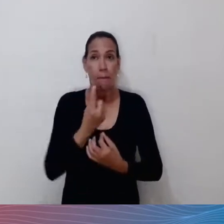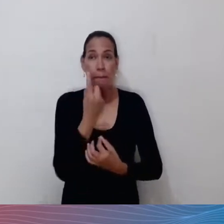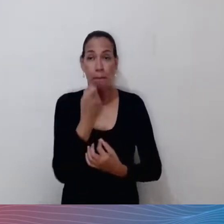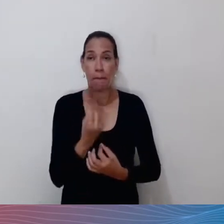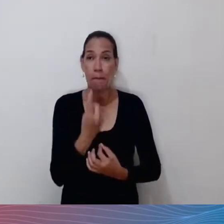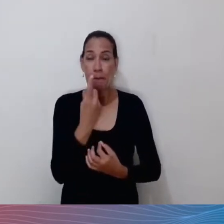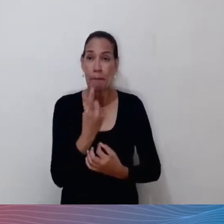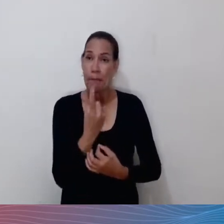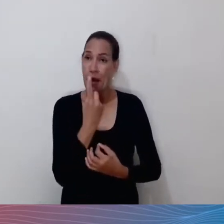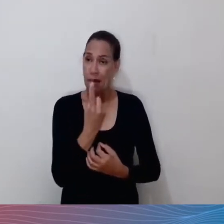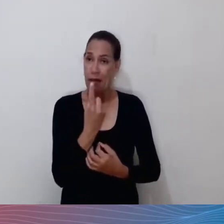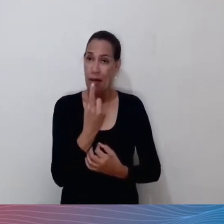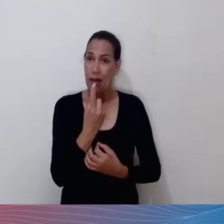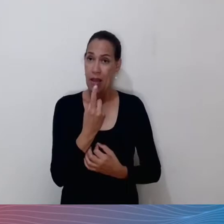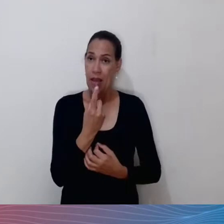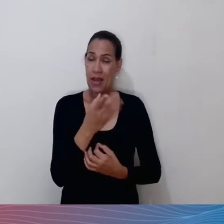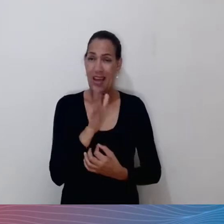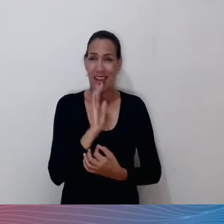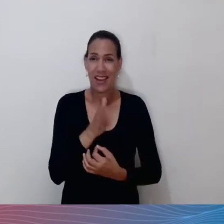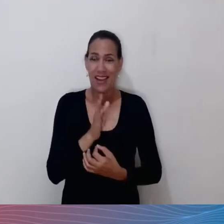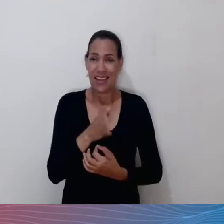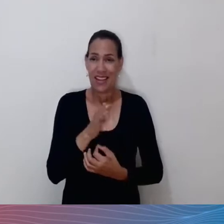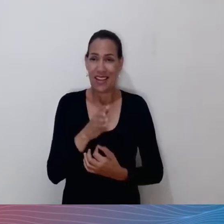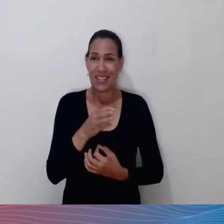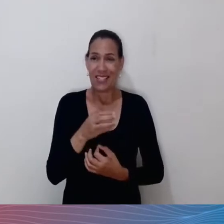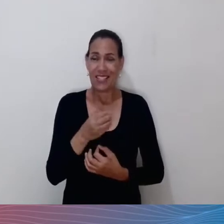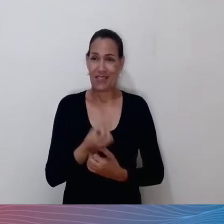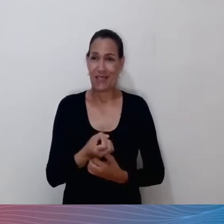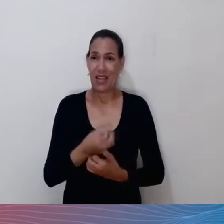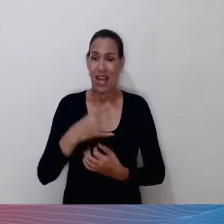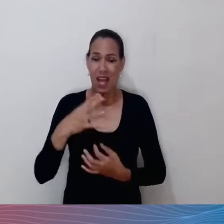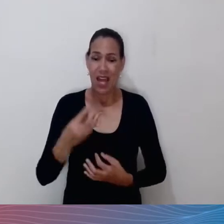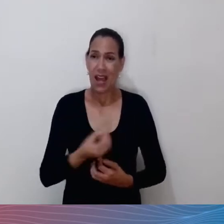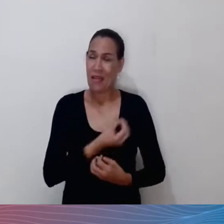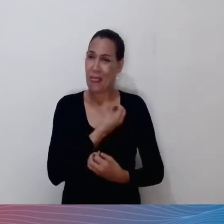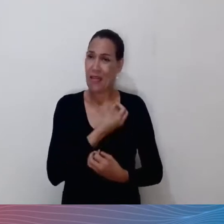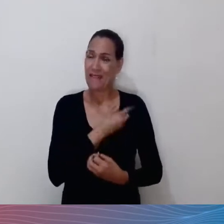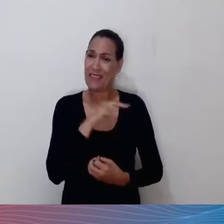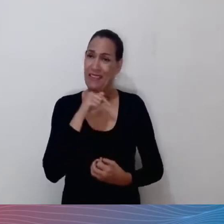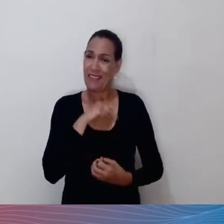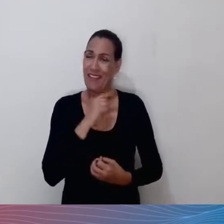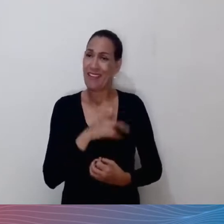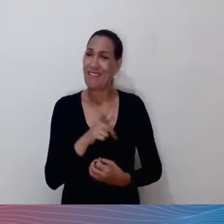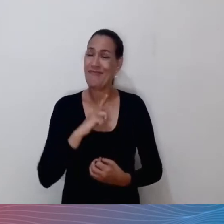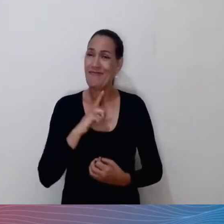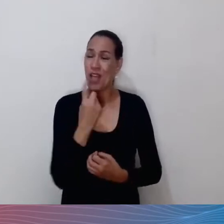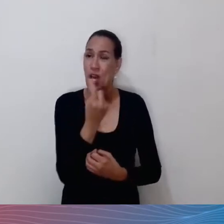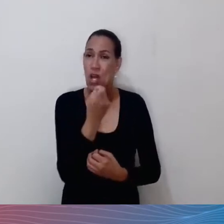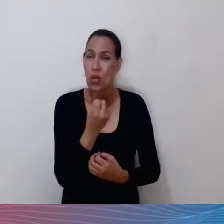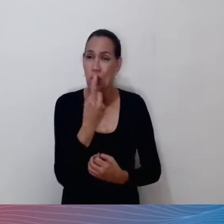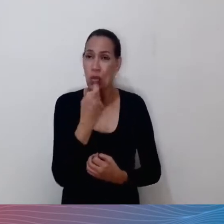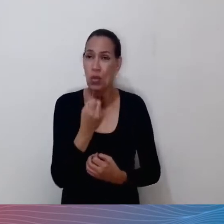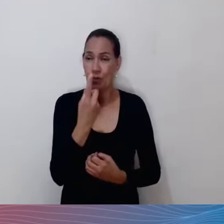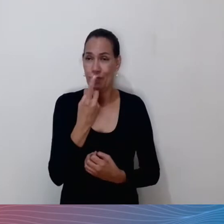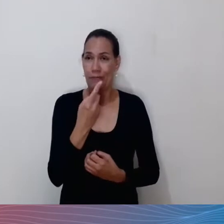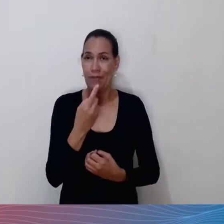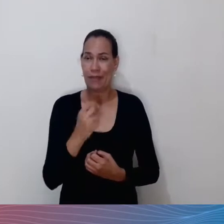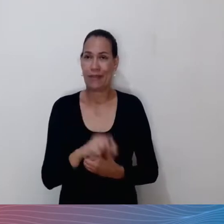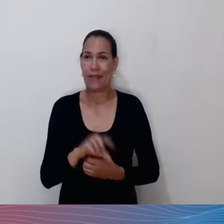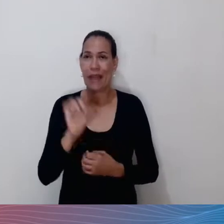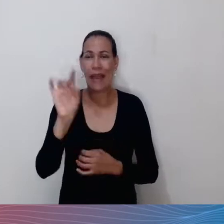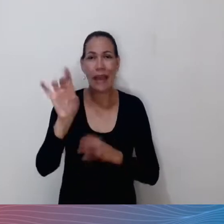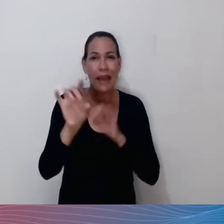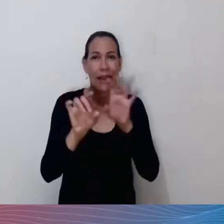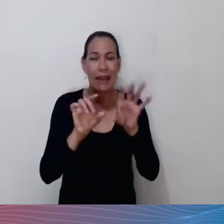o Senhor opera por meio de cada membro do corpo de Cristo. Então aqui fala, né, a graça